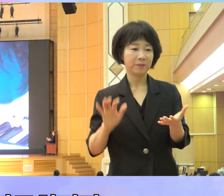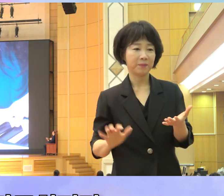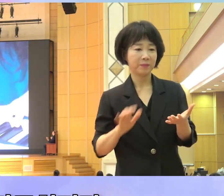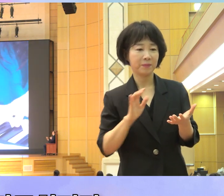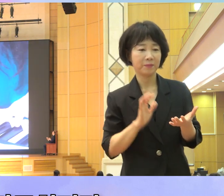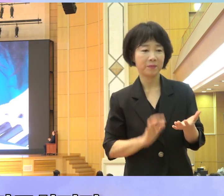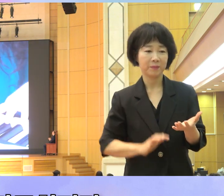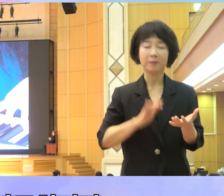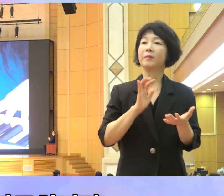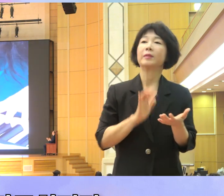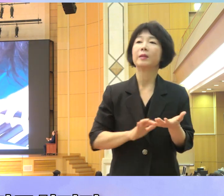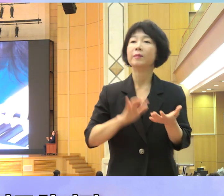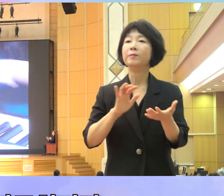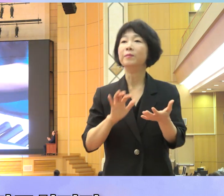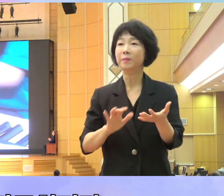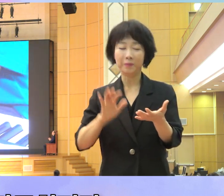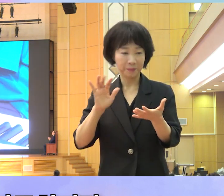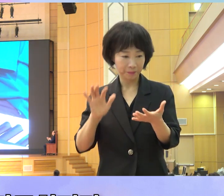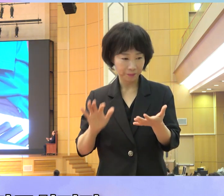나의 등 뒤에서,